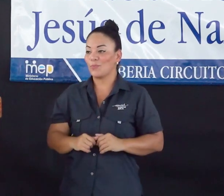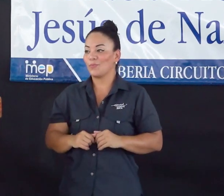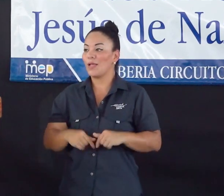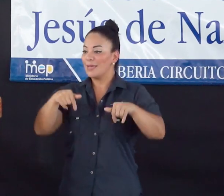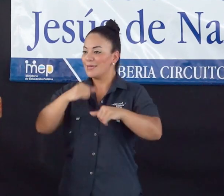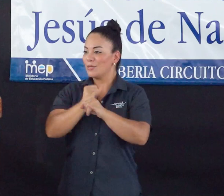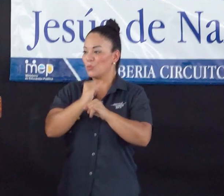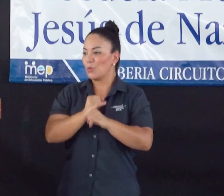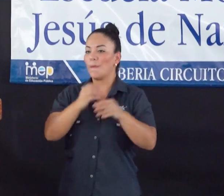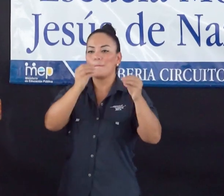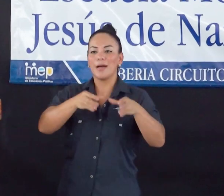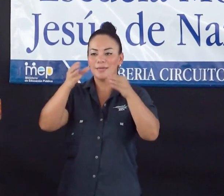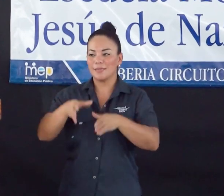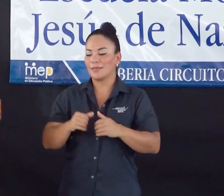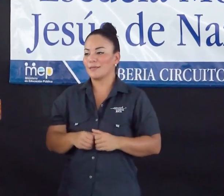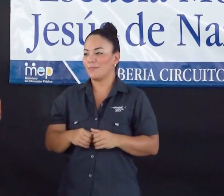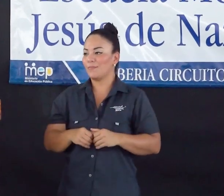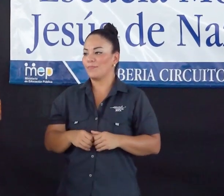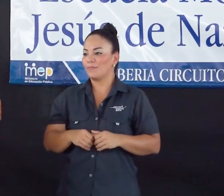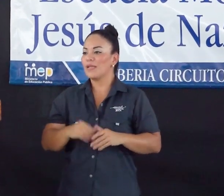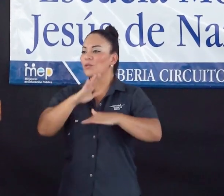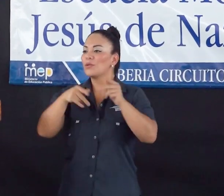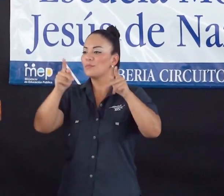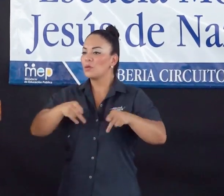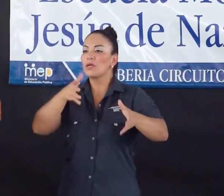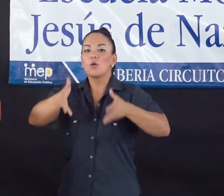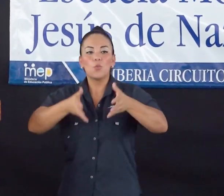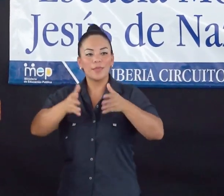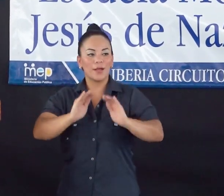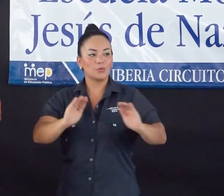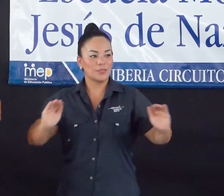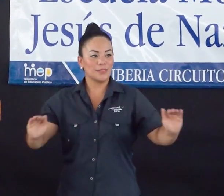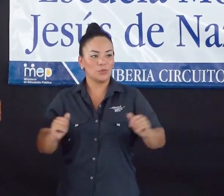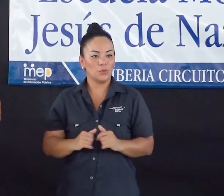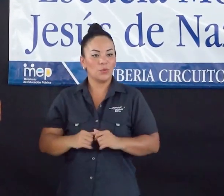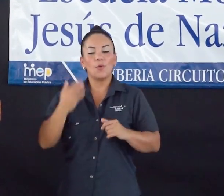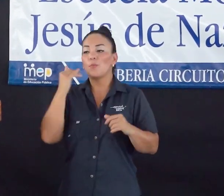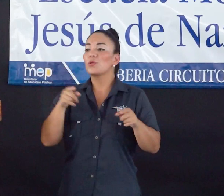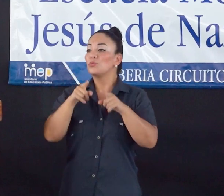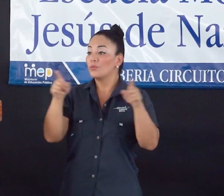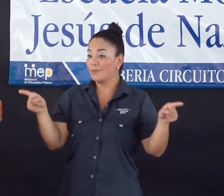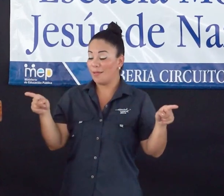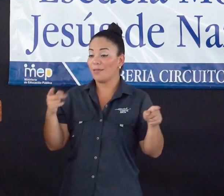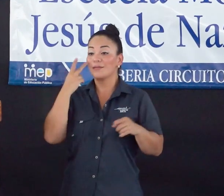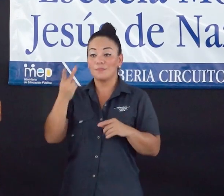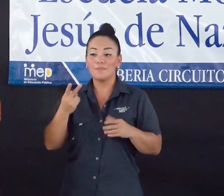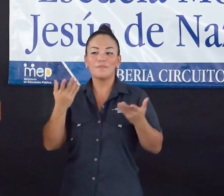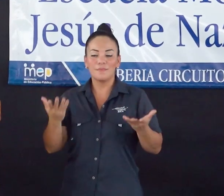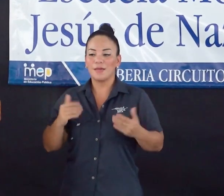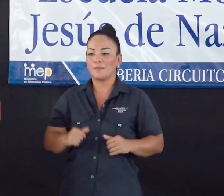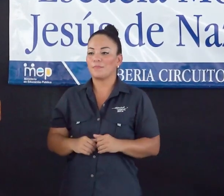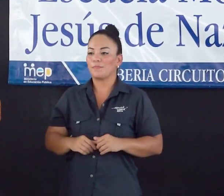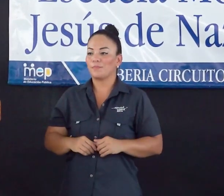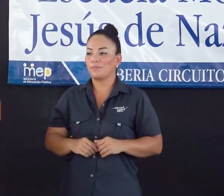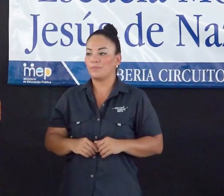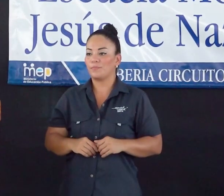las maestras, de los que cuidan a estos niños, porque ustedes ven la